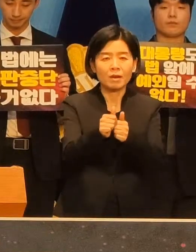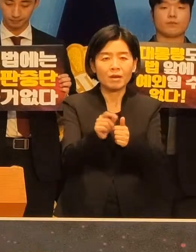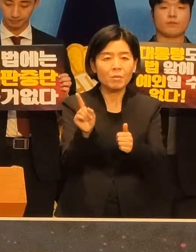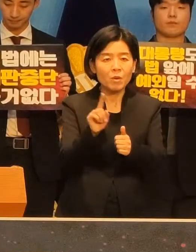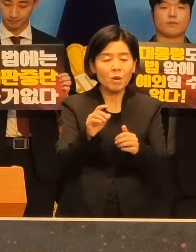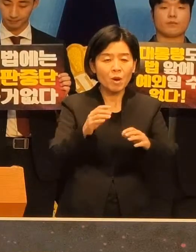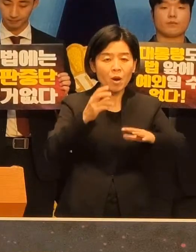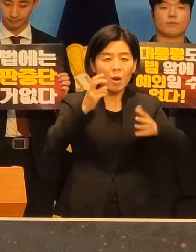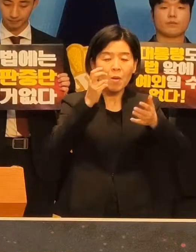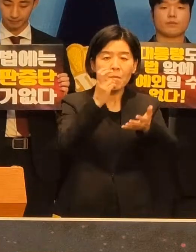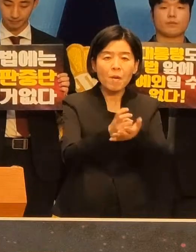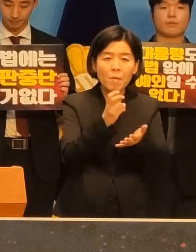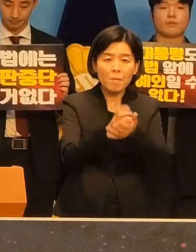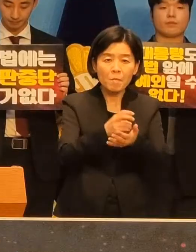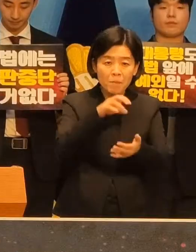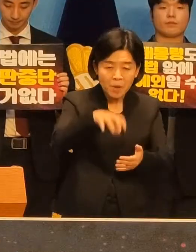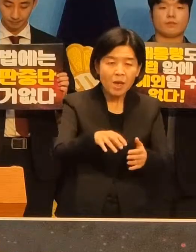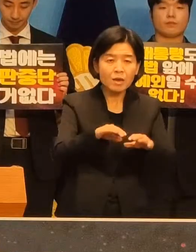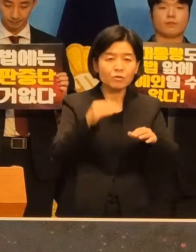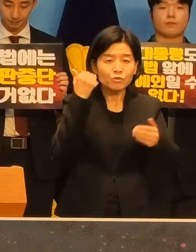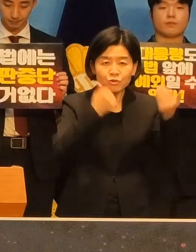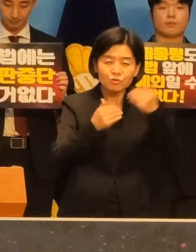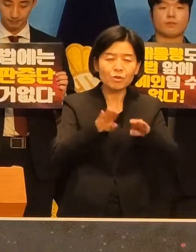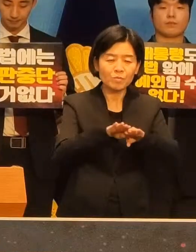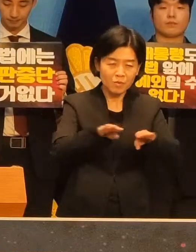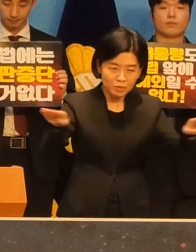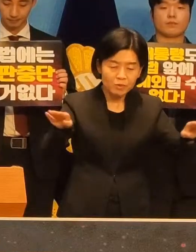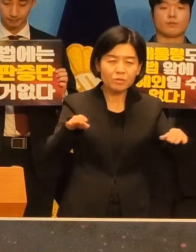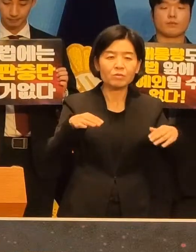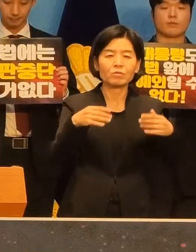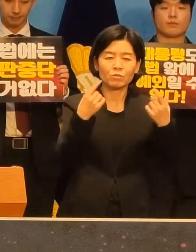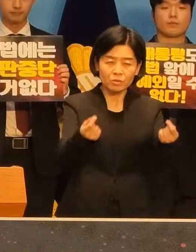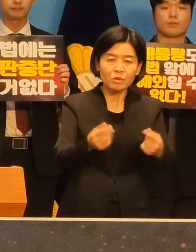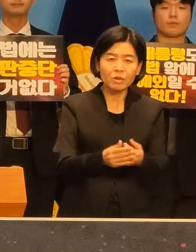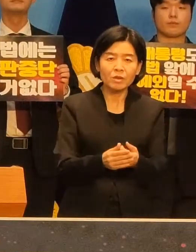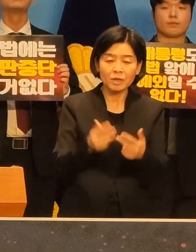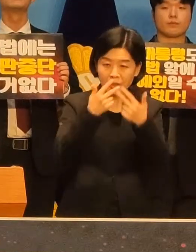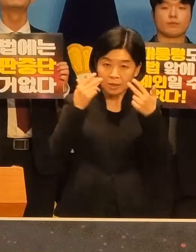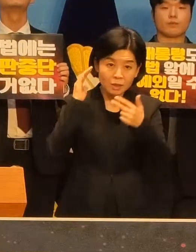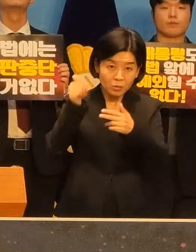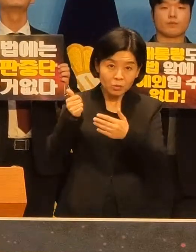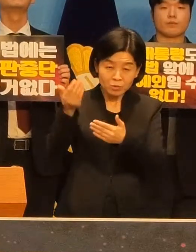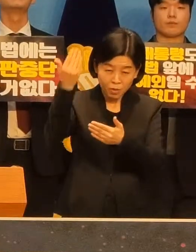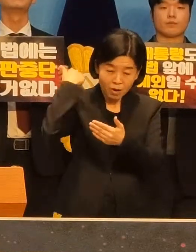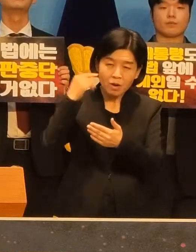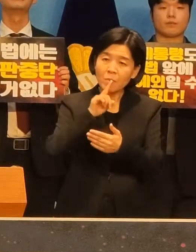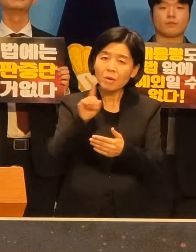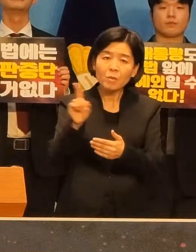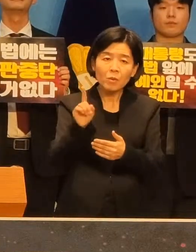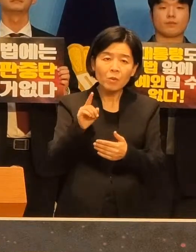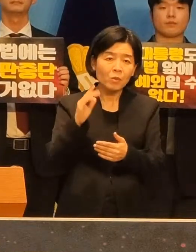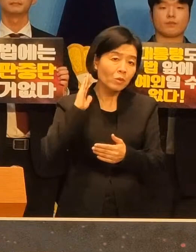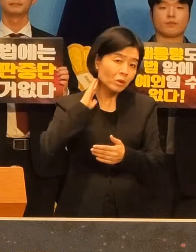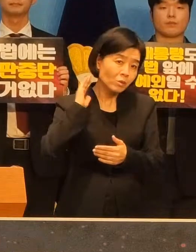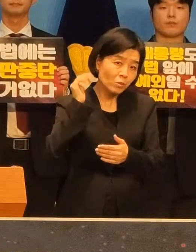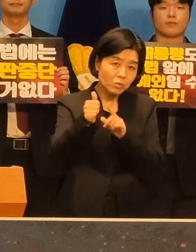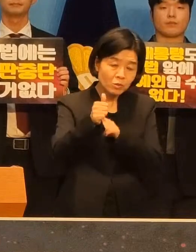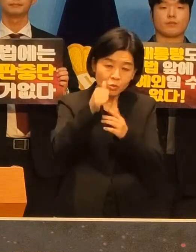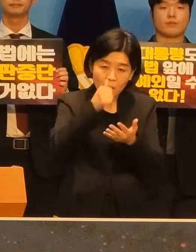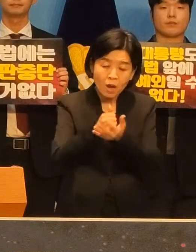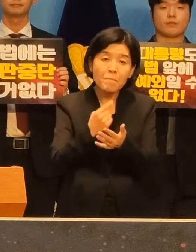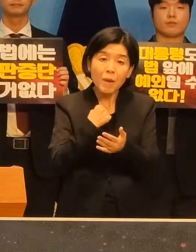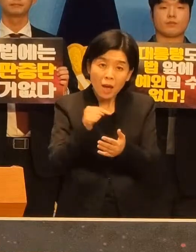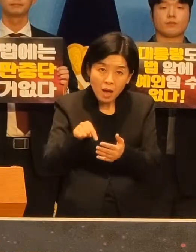누구나 평등하다는 것입니다. 이재명 대표 본인도 과거에 이렇게 말했습니다. 대통령도 죄를 지으면 감옥에